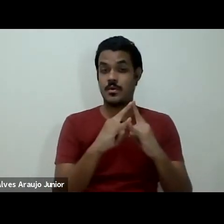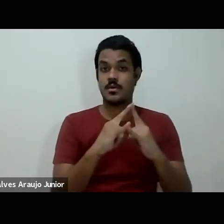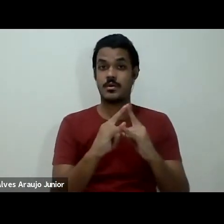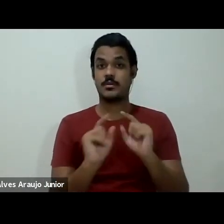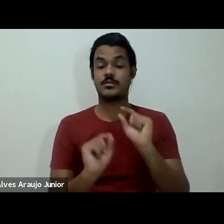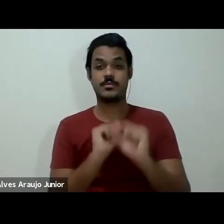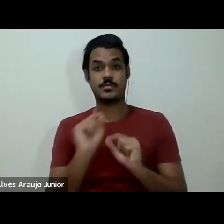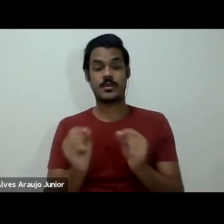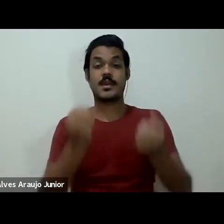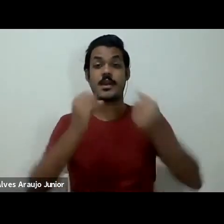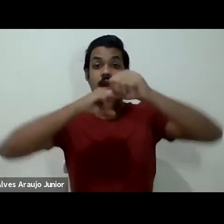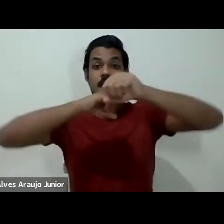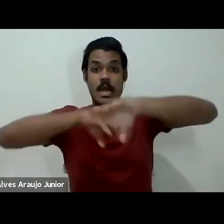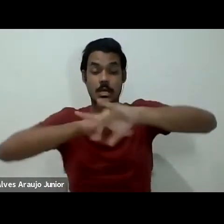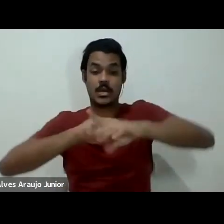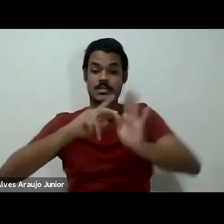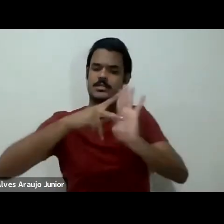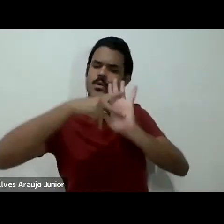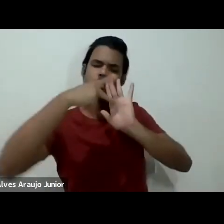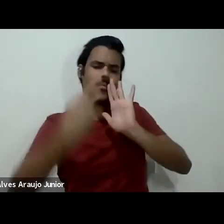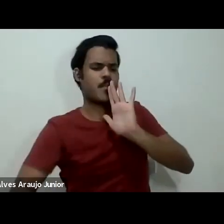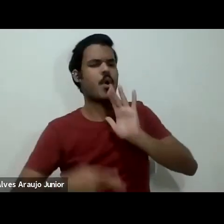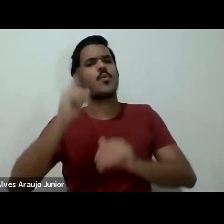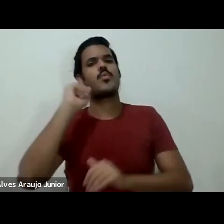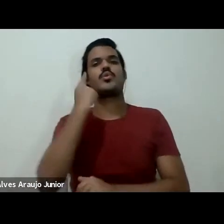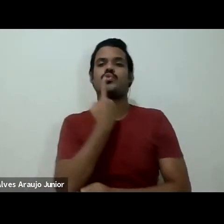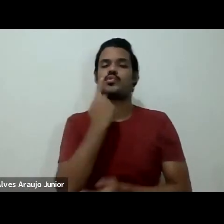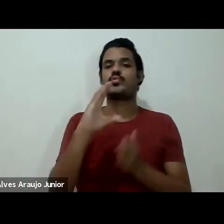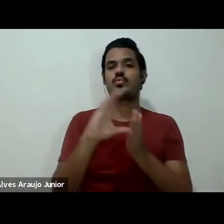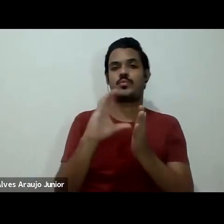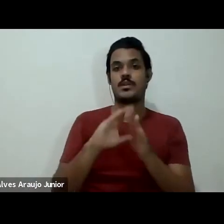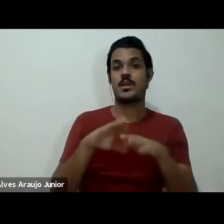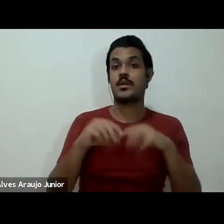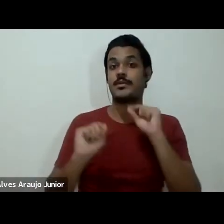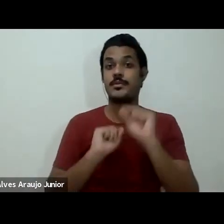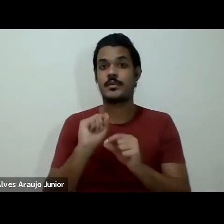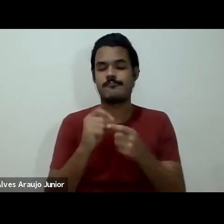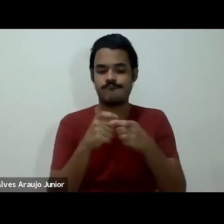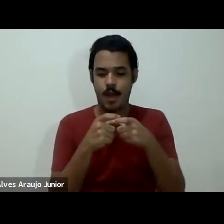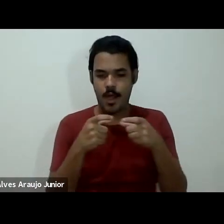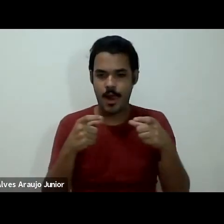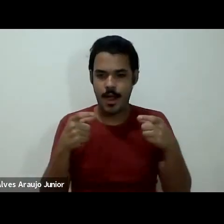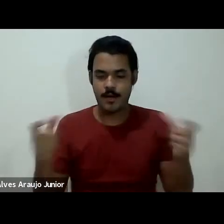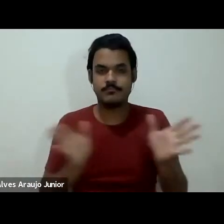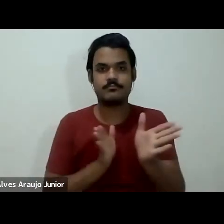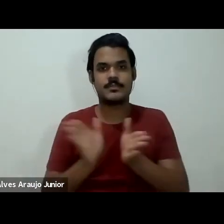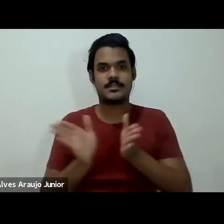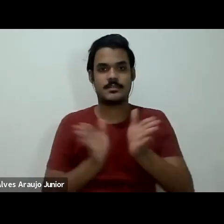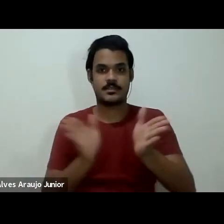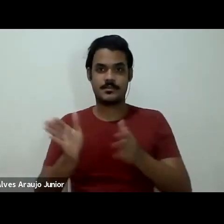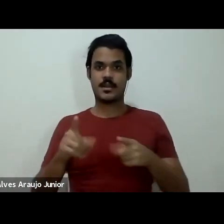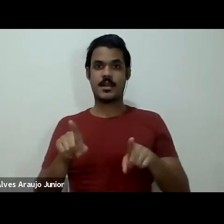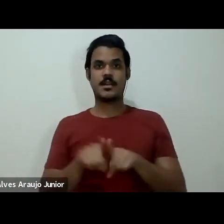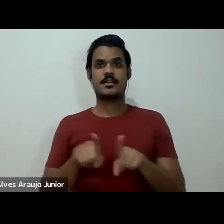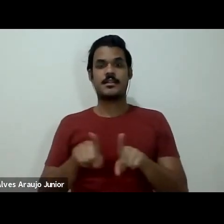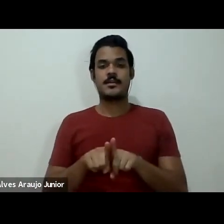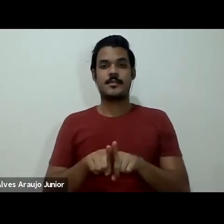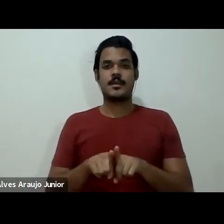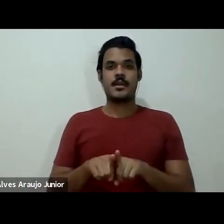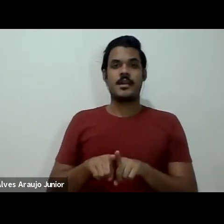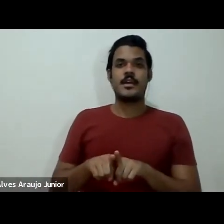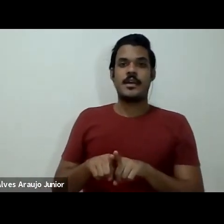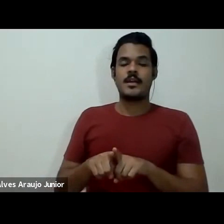a educação de surdos e surdas e surdos vem tomando uma proporção de acessibilidade, através das